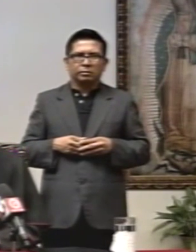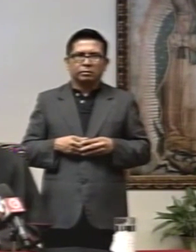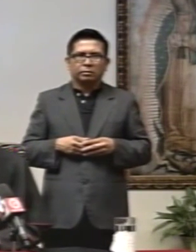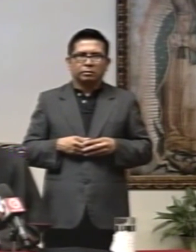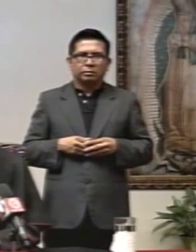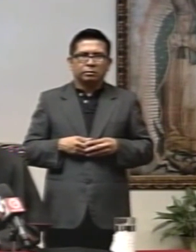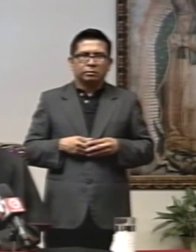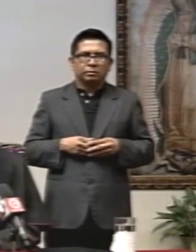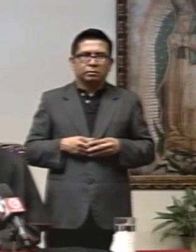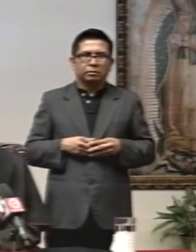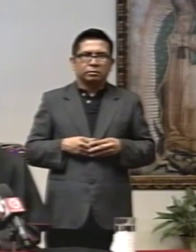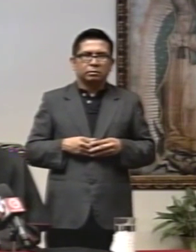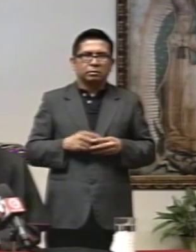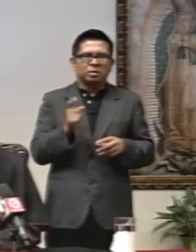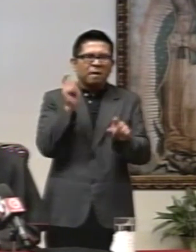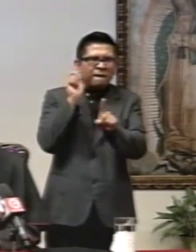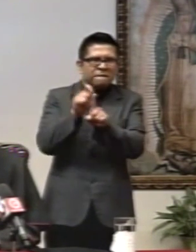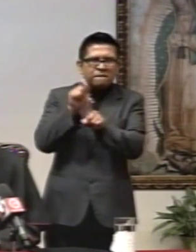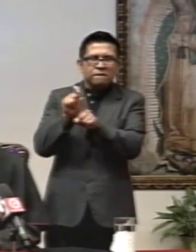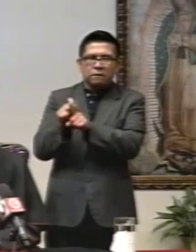ojo por ojo, no.